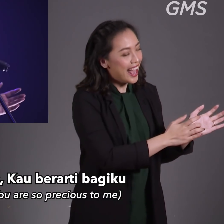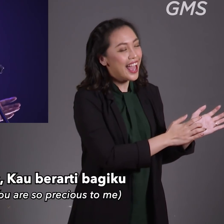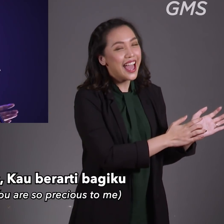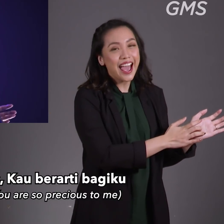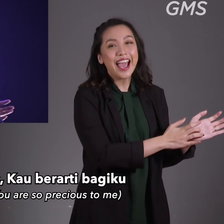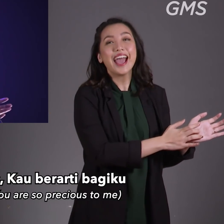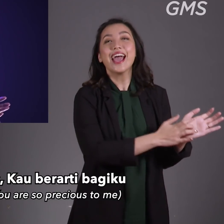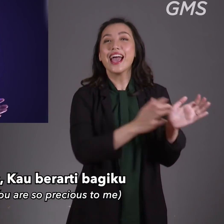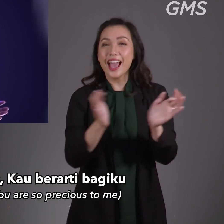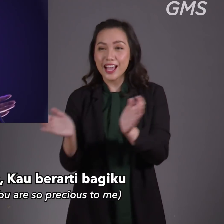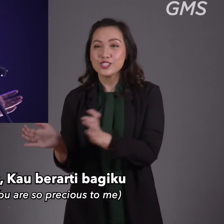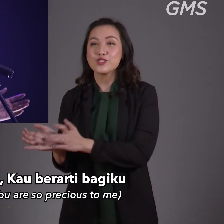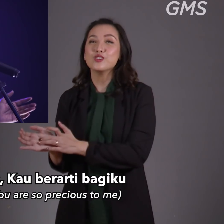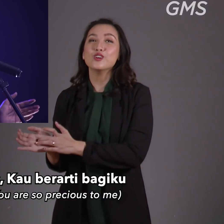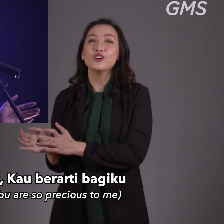Yesus,